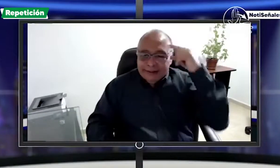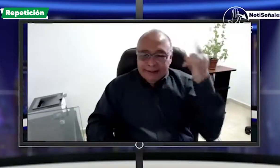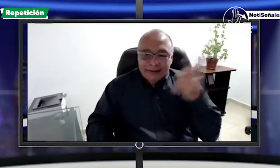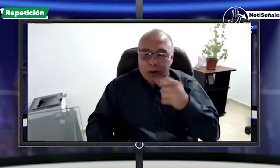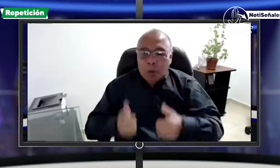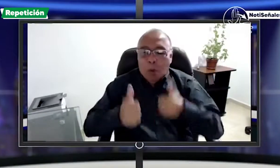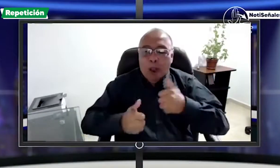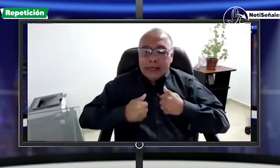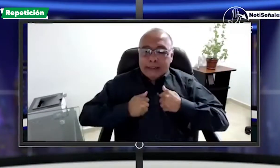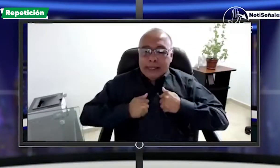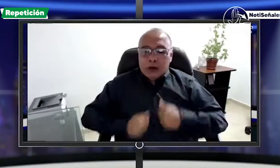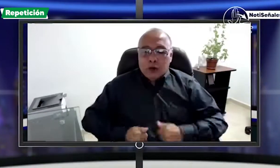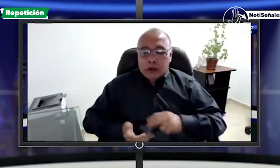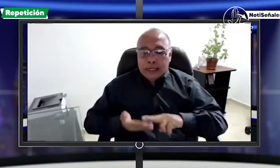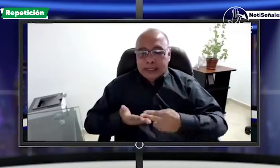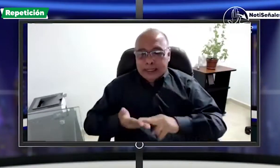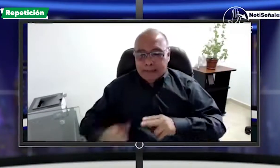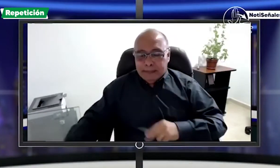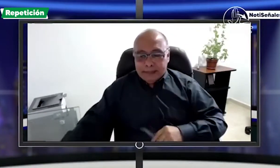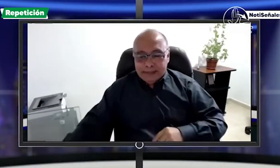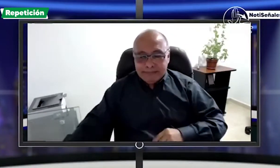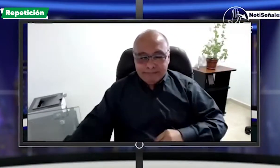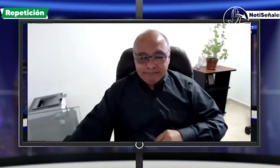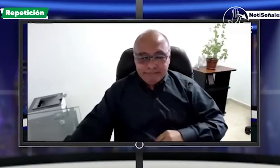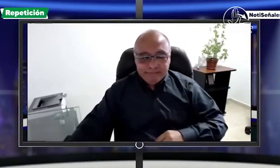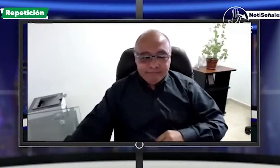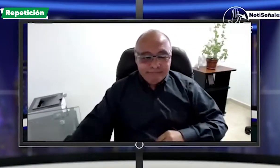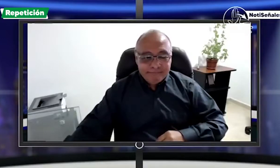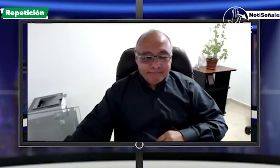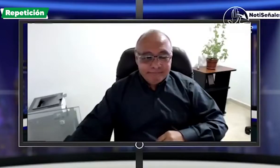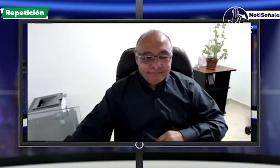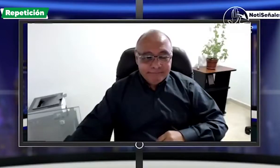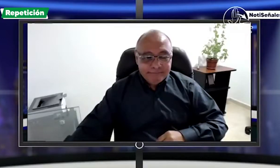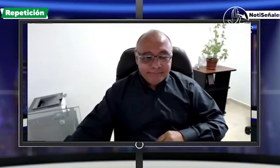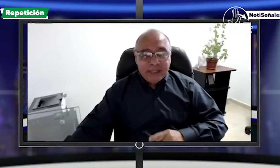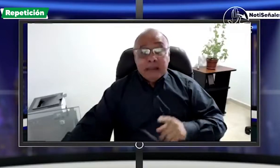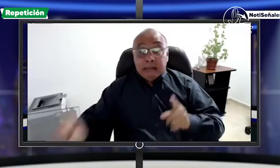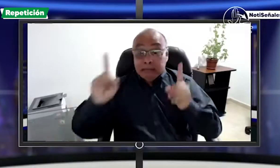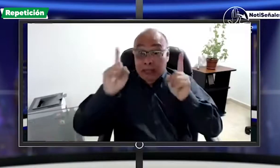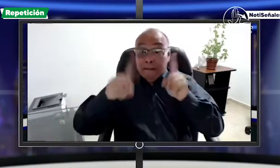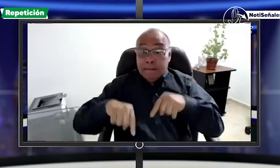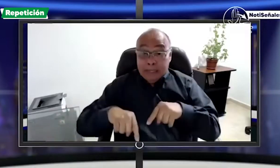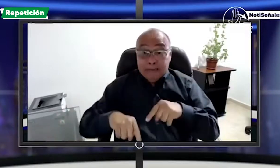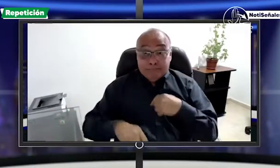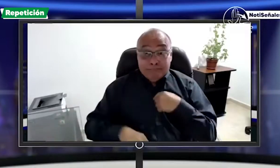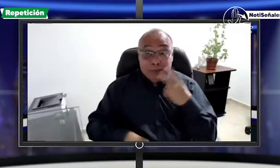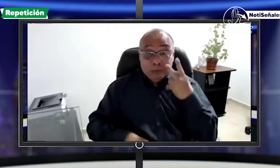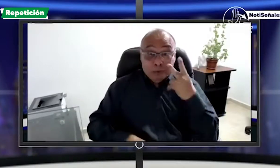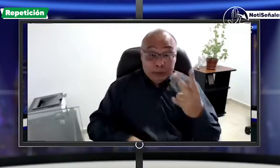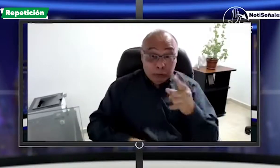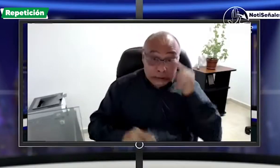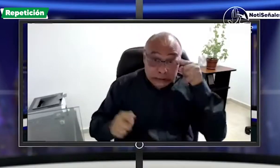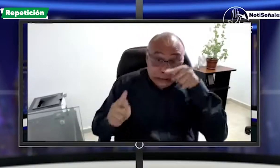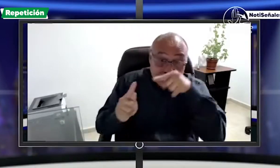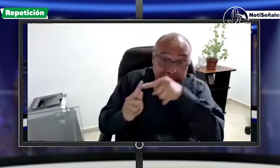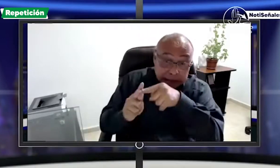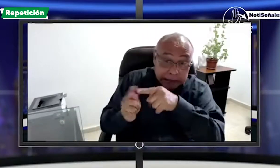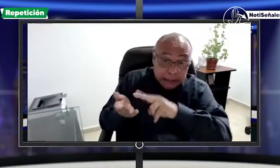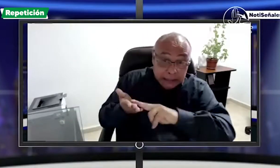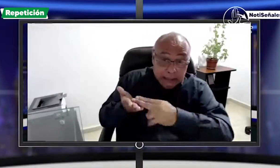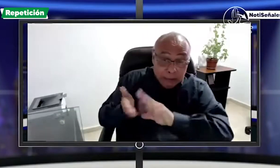Que Encontramos Que Hay Un Desconocimiento Grande Frente Al Rol Del Intérprete Y